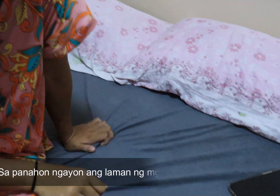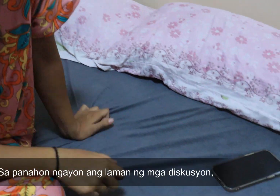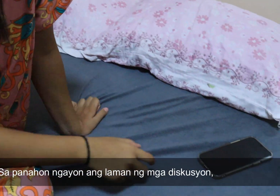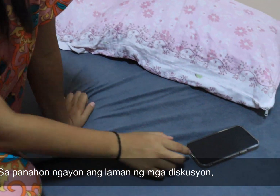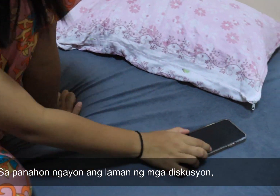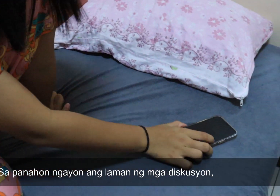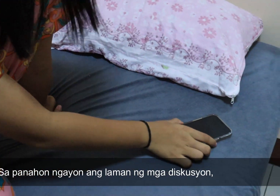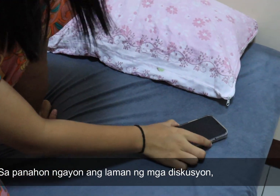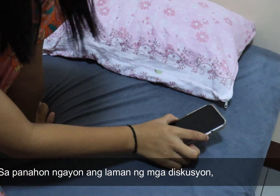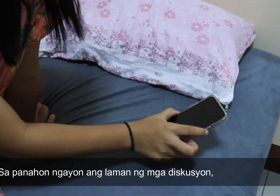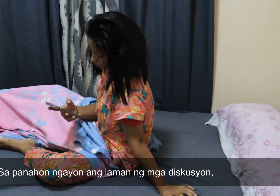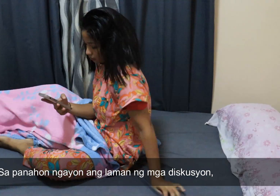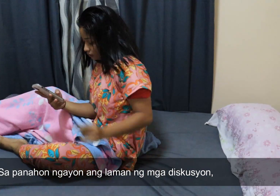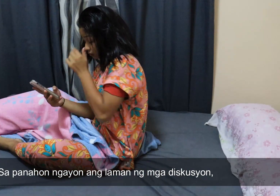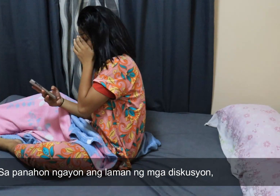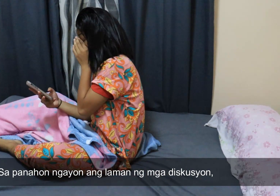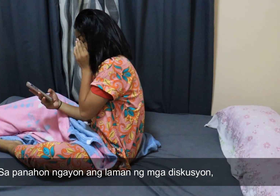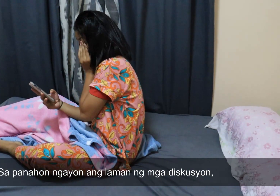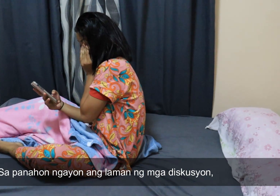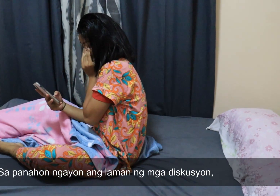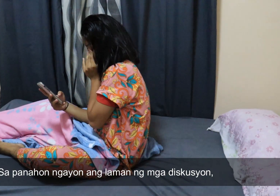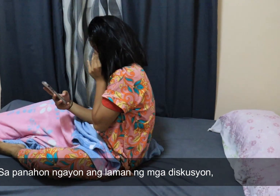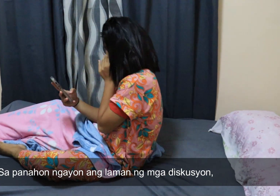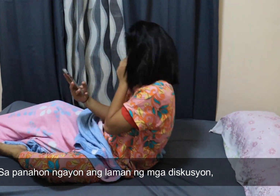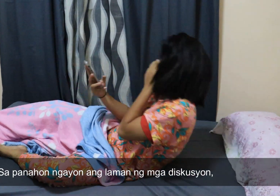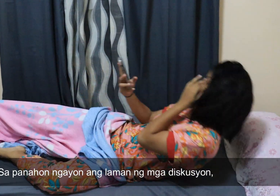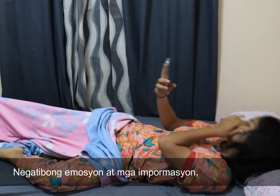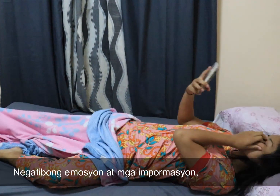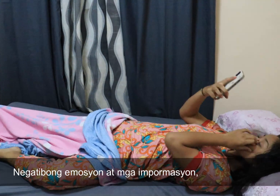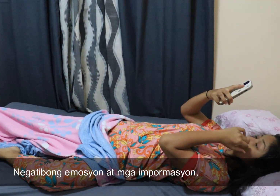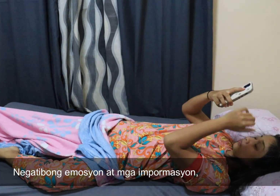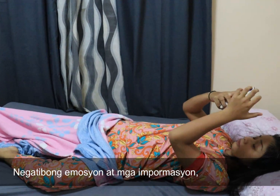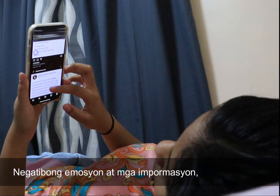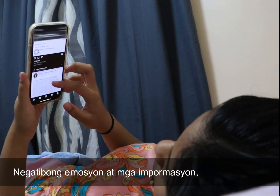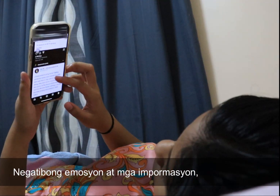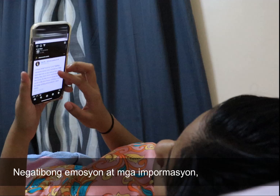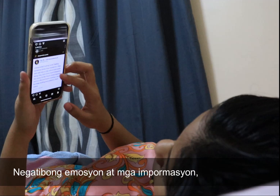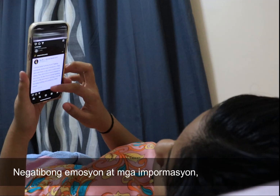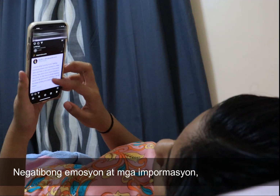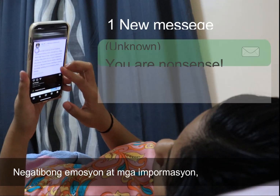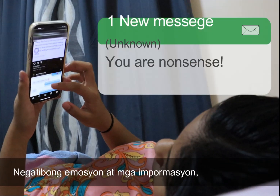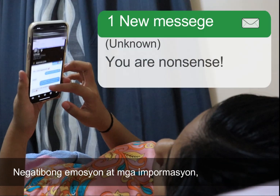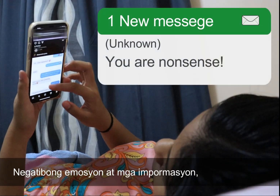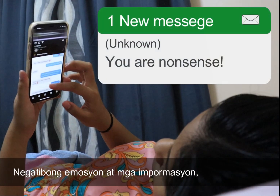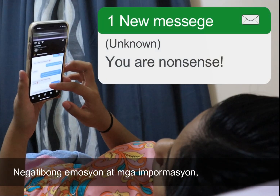Sa panahon ngayon, ang laman ng mga diskusyon, negatibong emosyon at